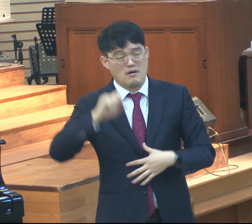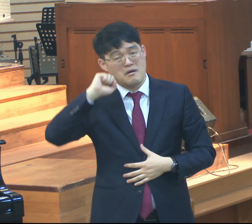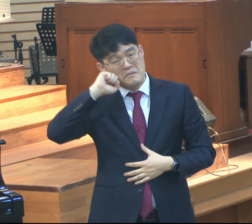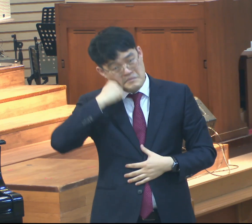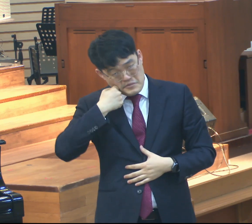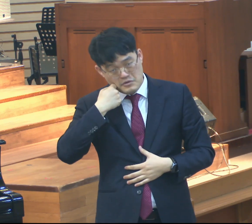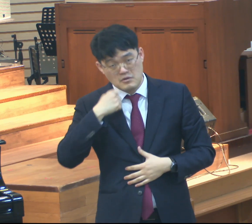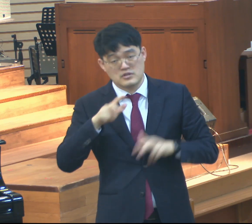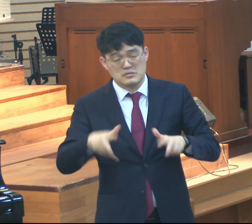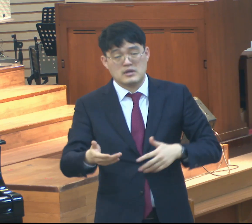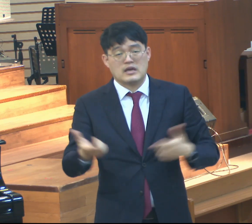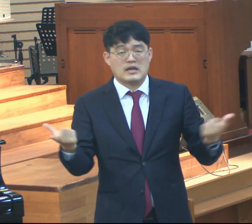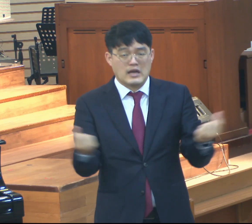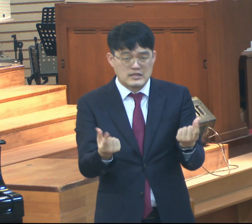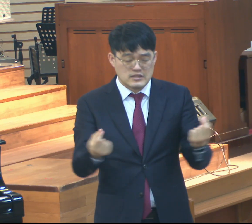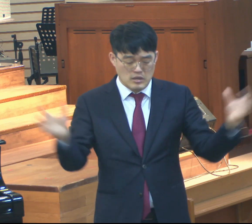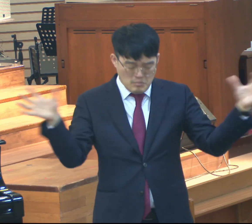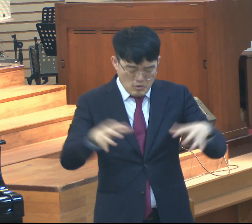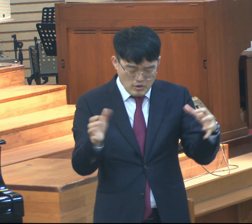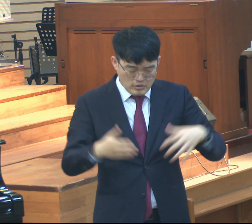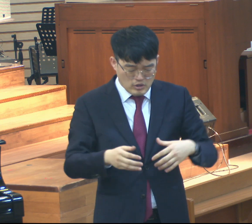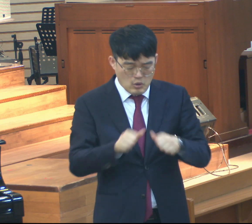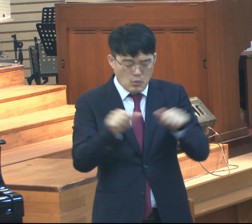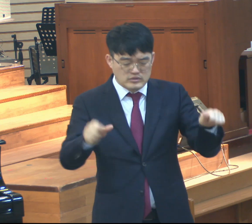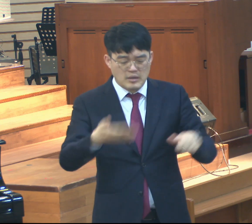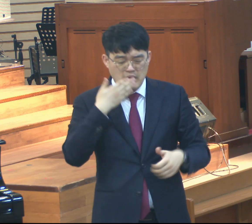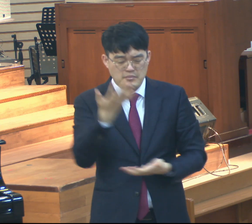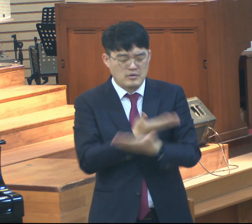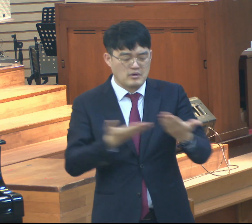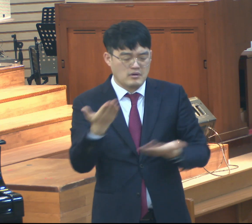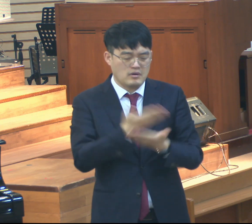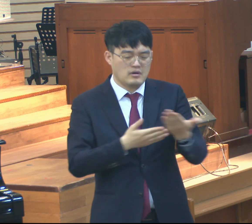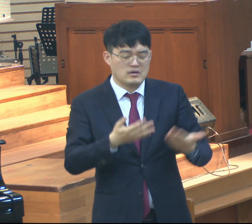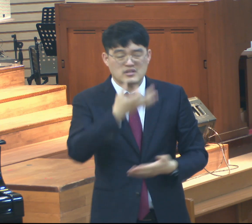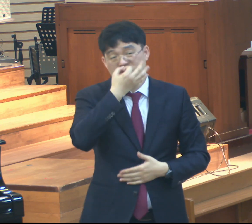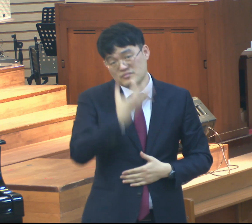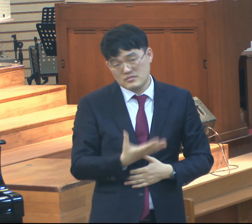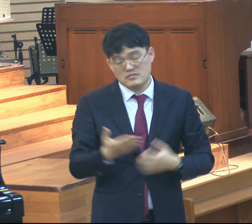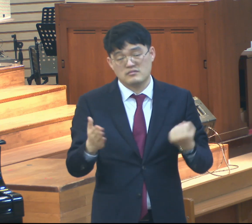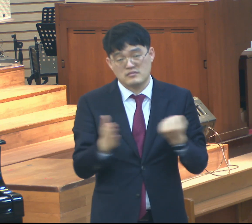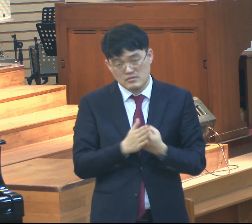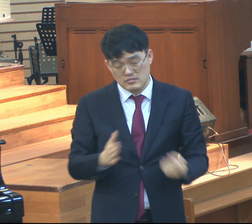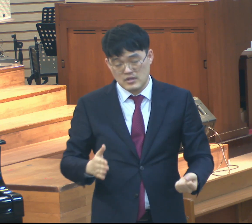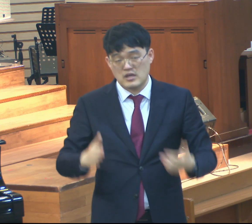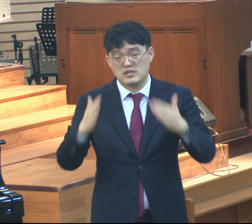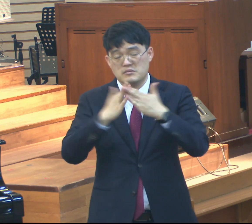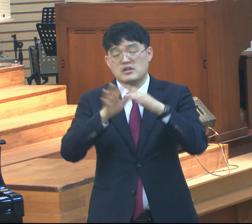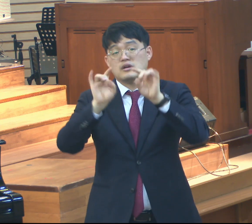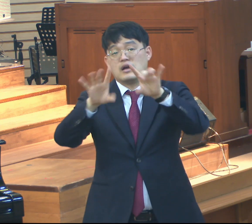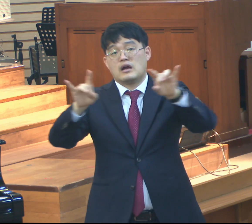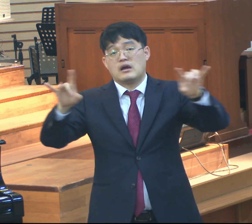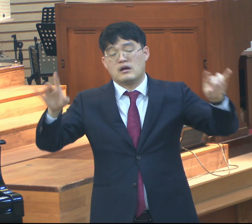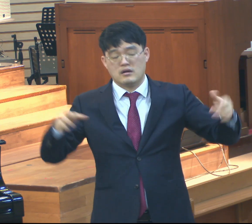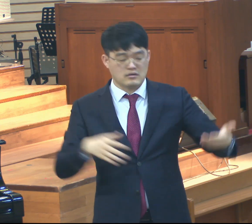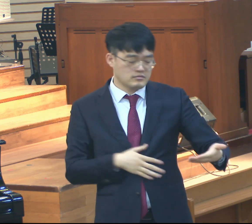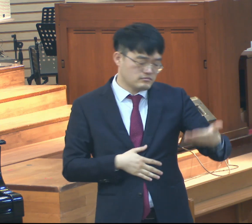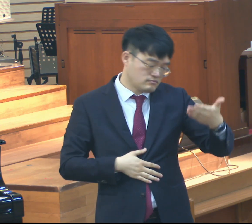함께 식사하는 것도 힘들어서 집에서 시간을 보내면서 나도 모르게 우울한 마음이 들 때가